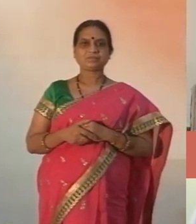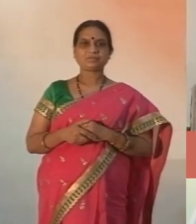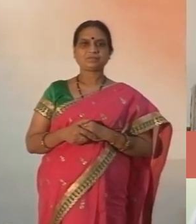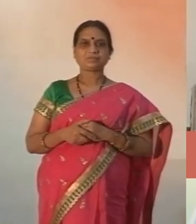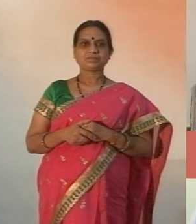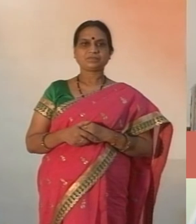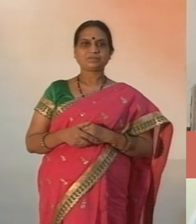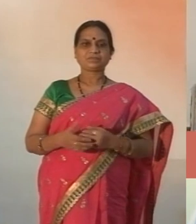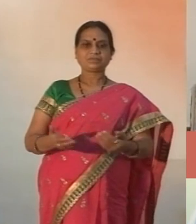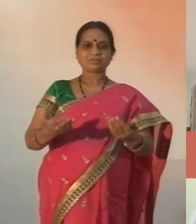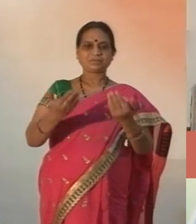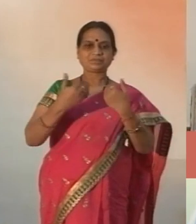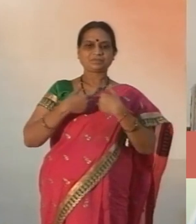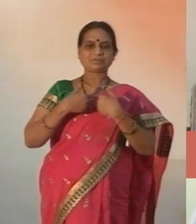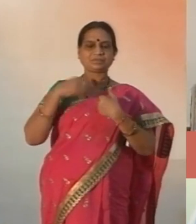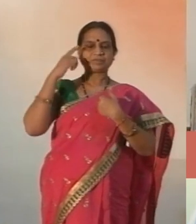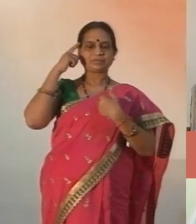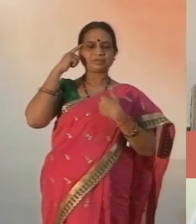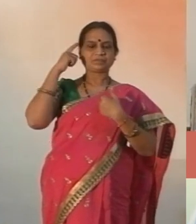अपनी याद में,